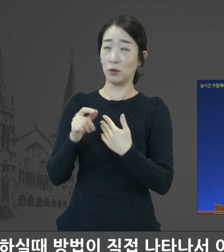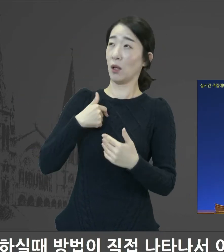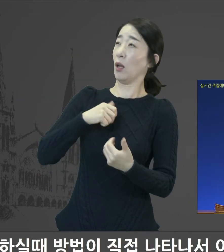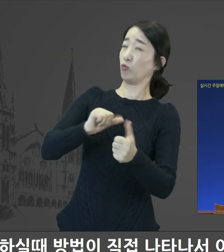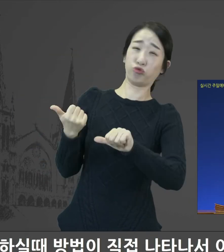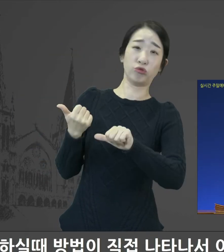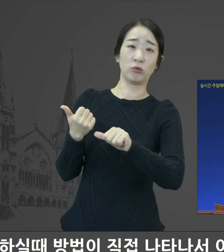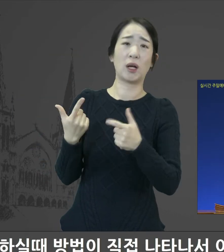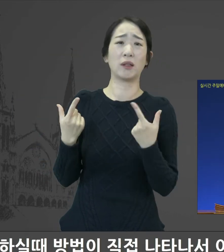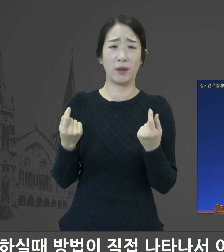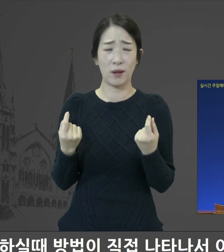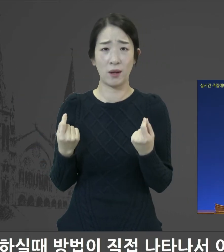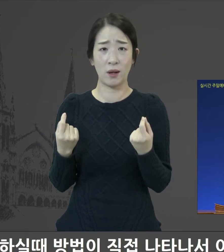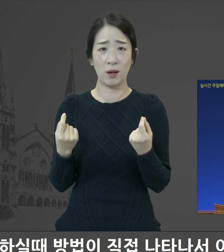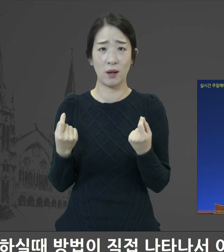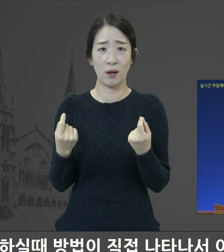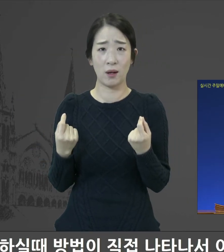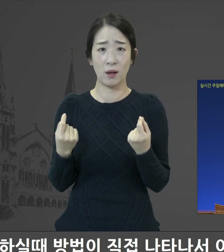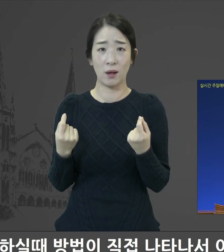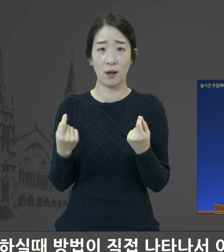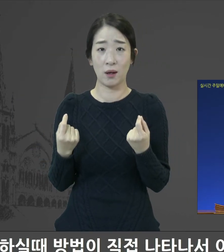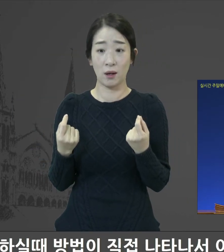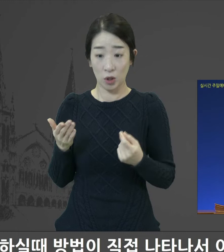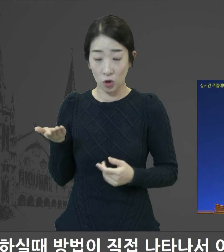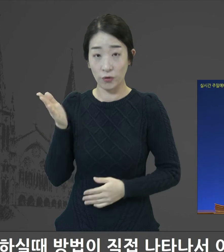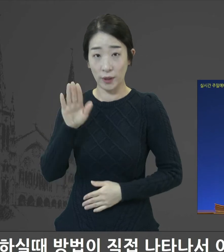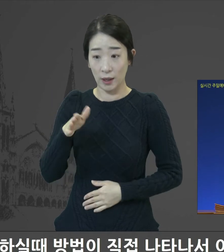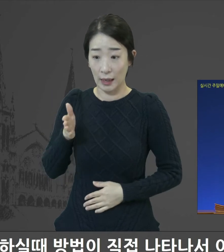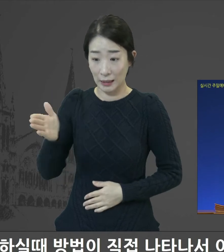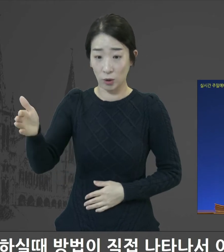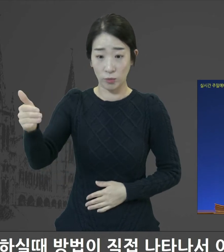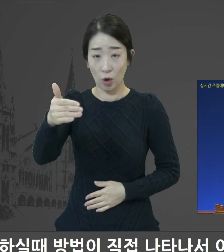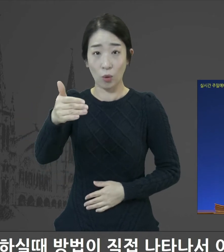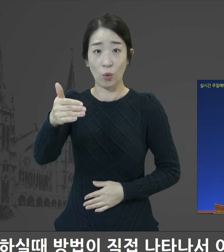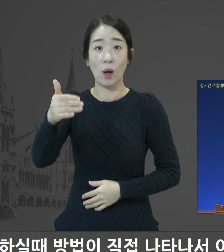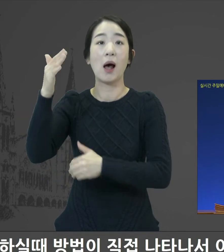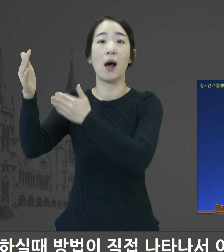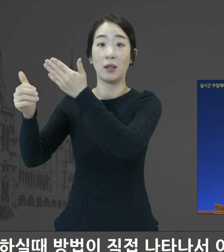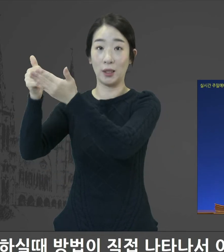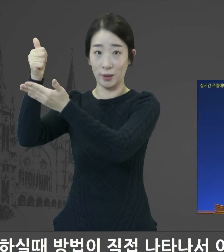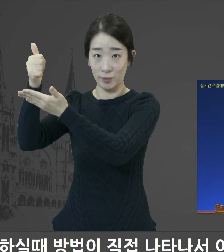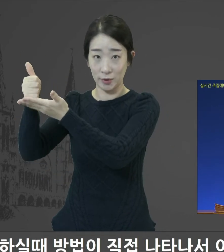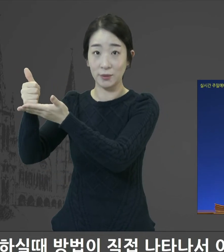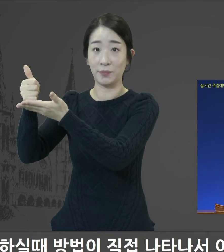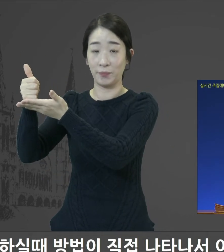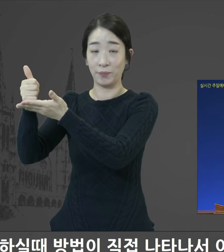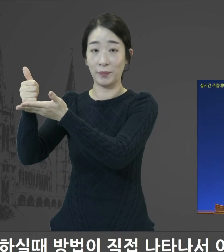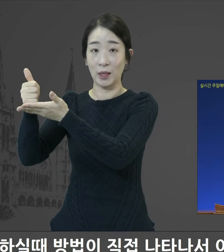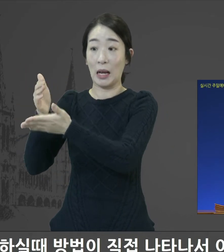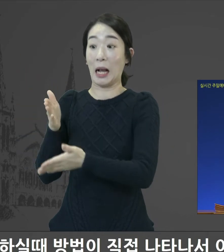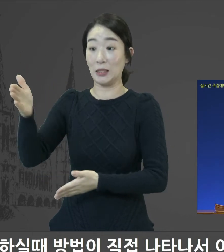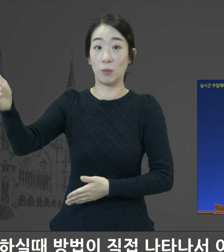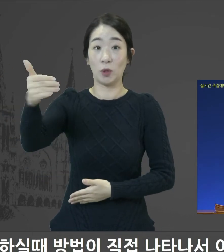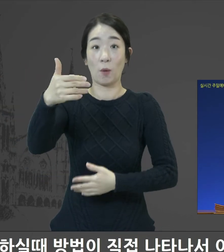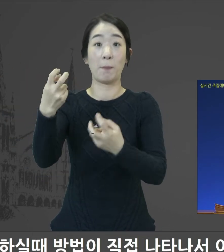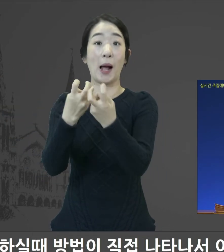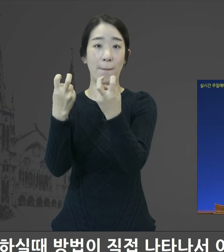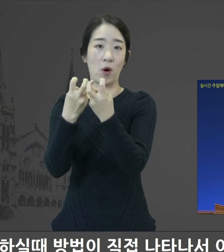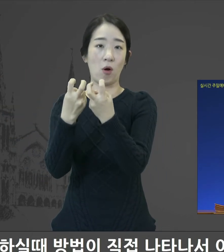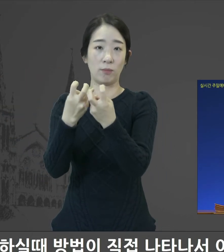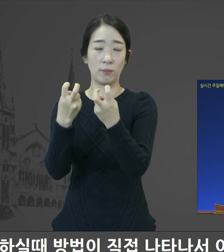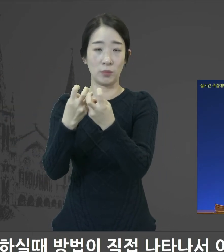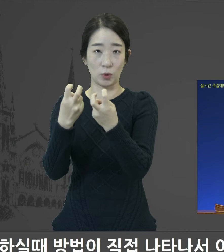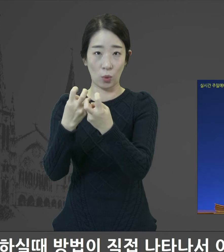사망이에요. 그 간접적 방법을 사용하십니다. 우리 살려주시기 위해서. 간접적 방법을 사용하실 때